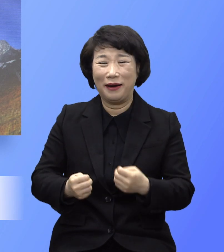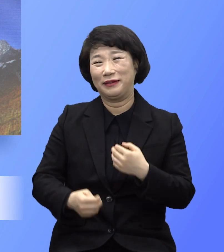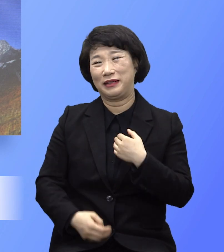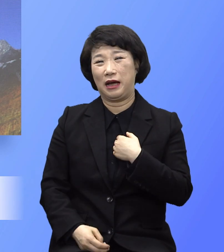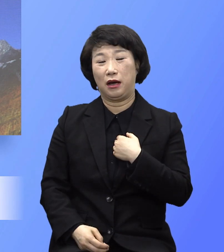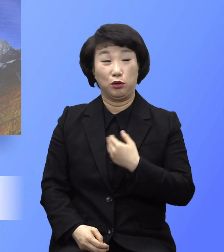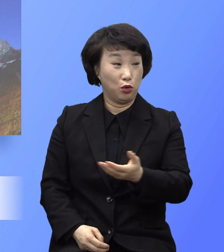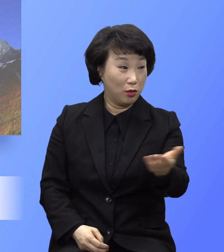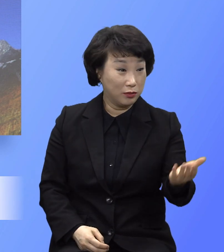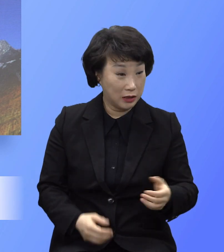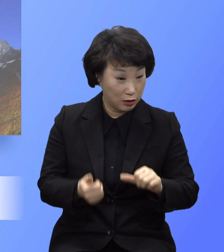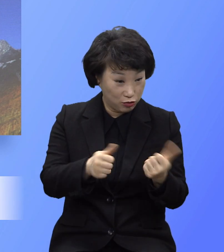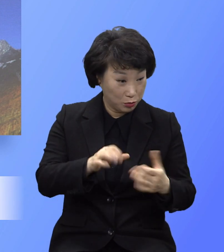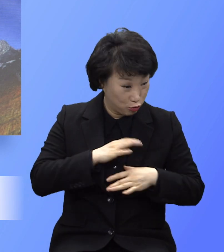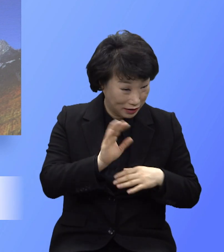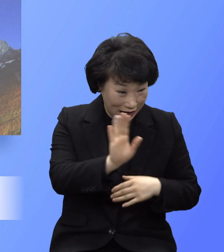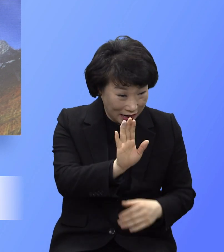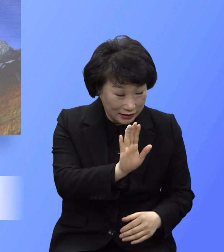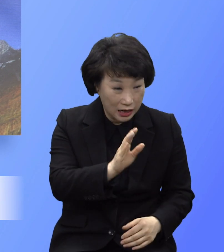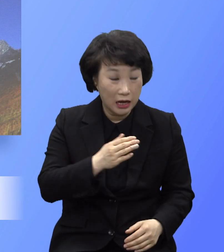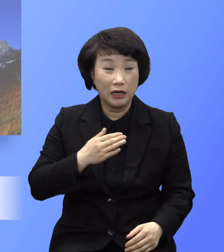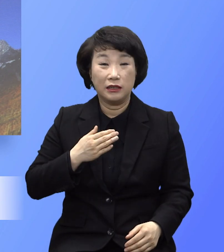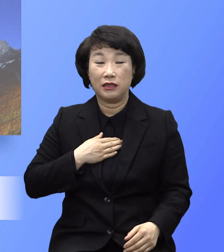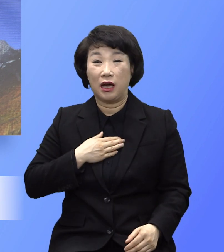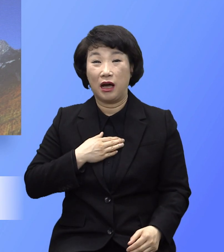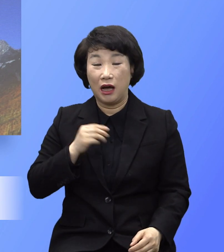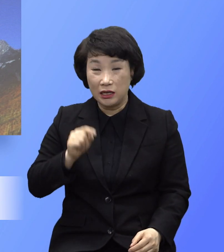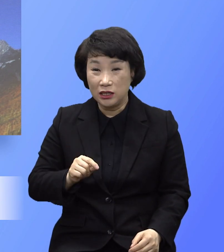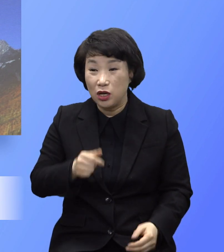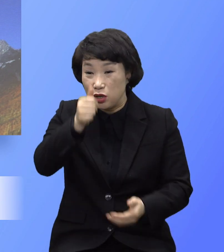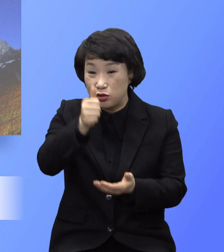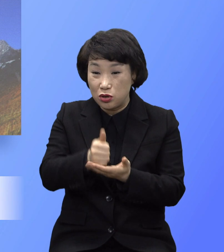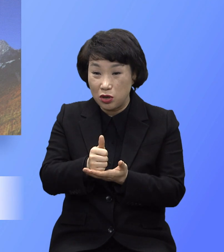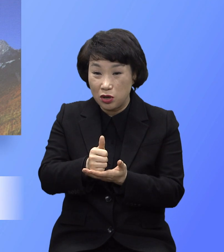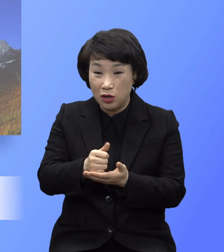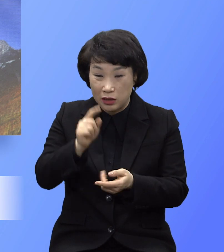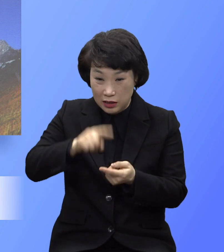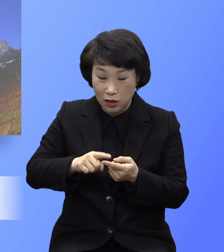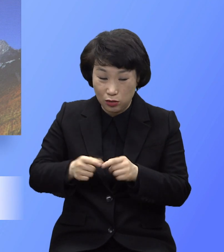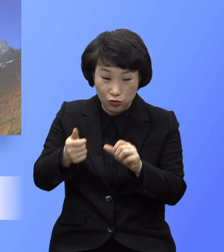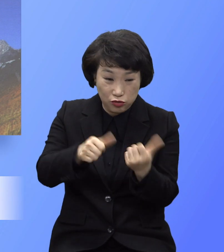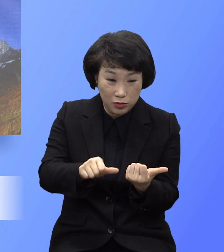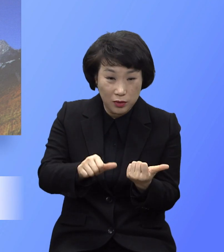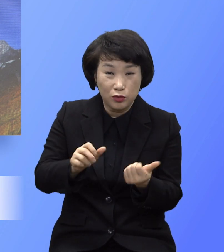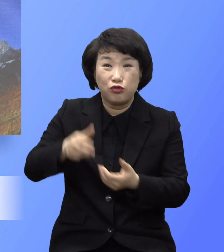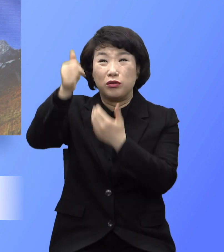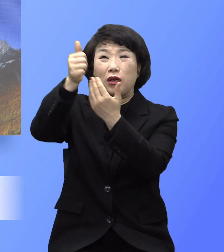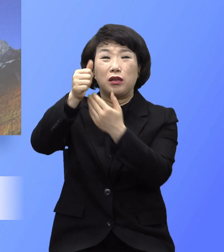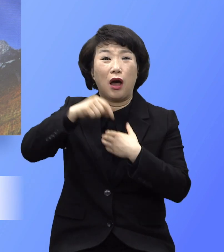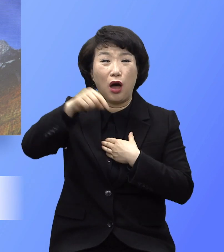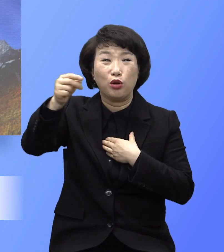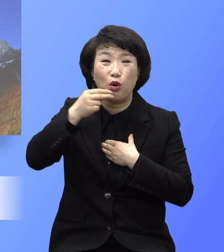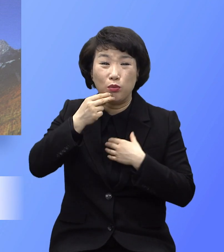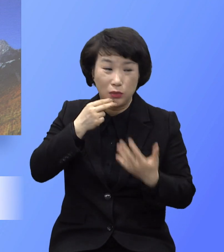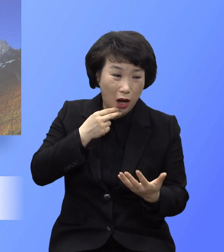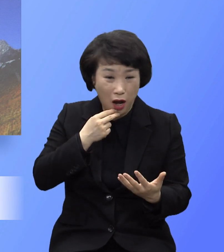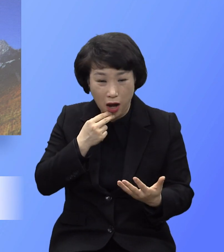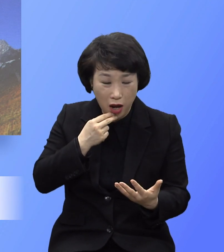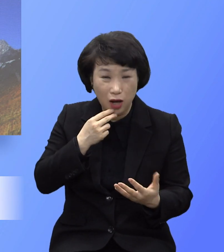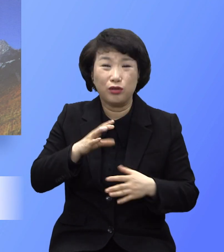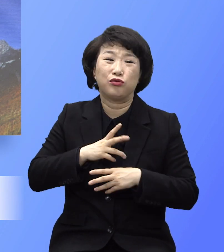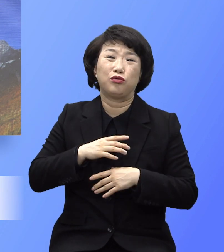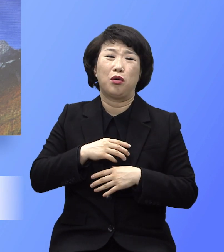여러분, 죽음이 두려운 것이 아니라 내가 이 죄를 붙들고 죽으면 주님 앞에 가지 못할 것이